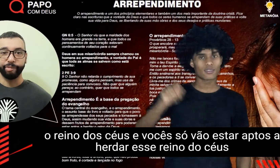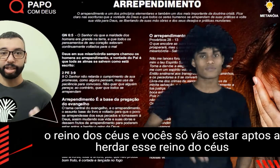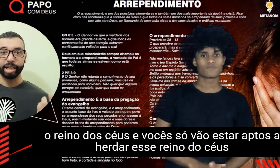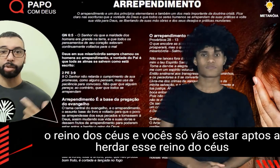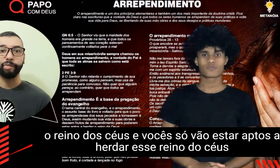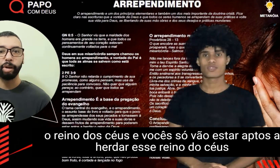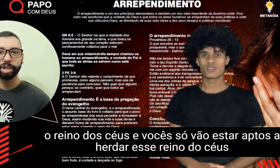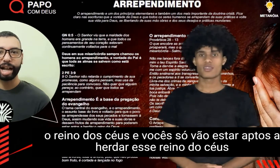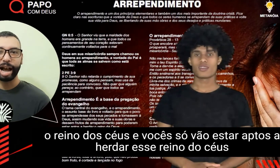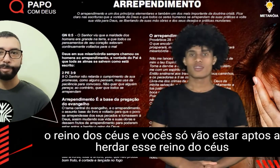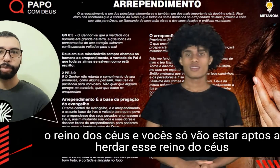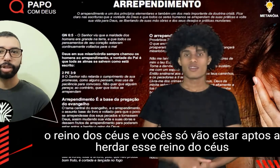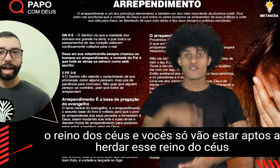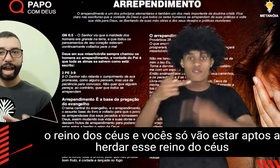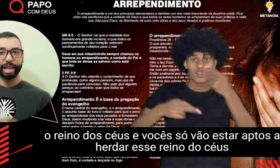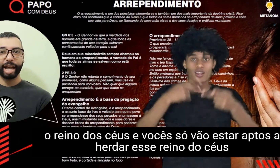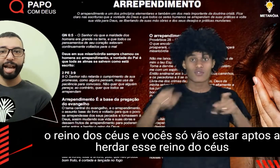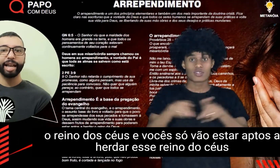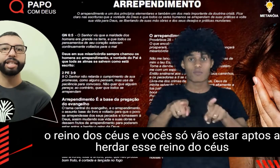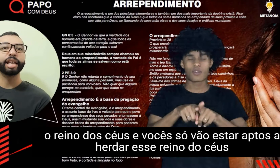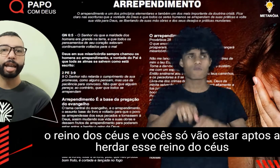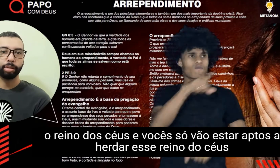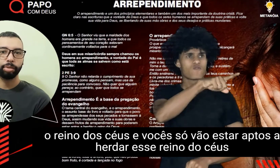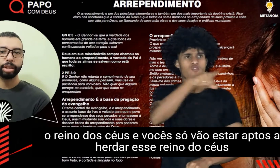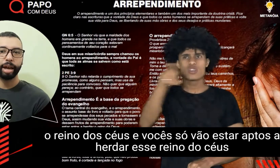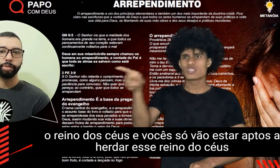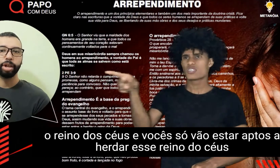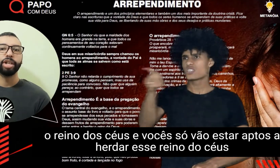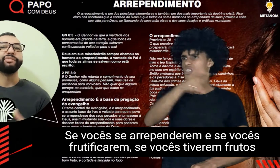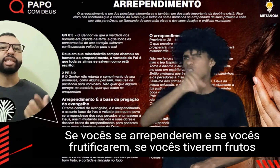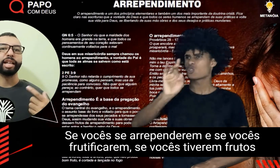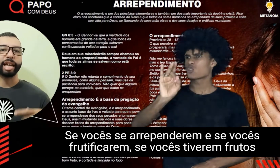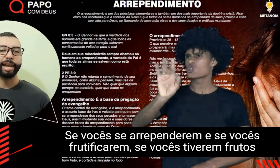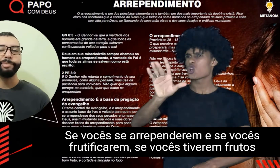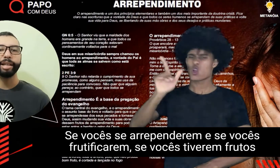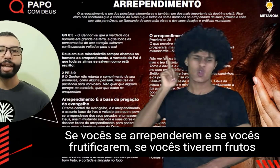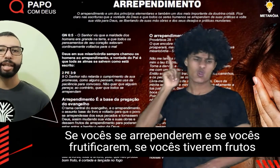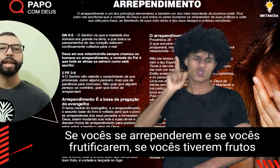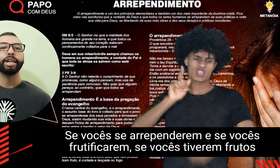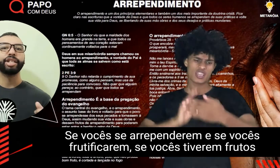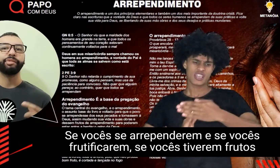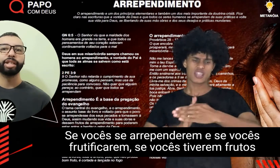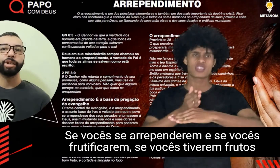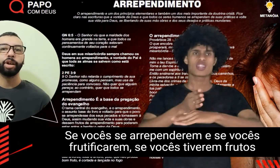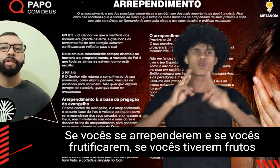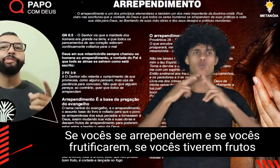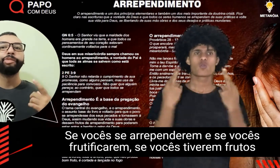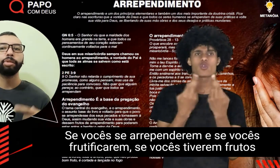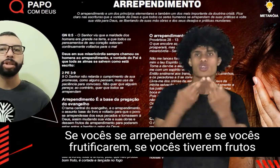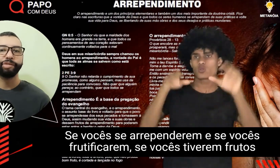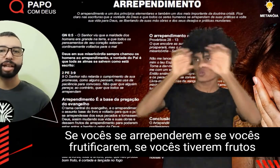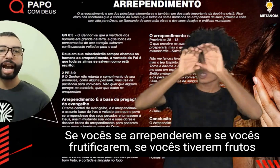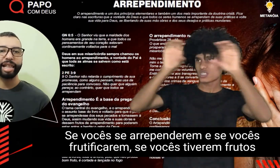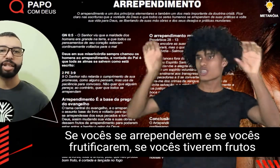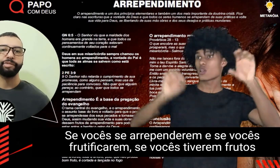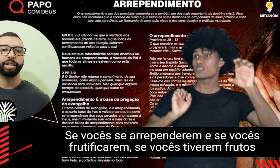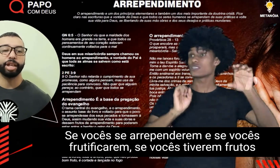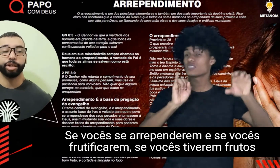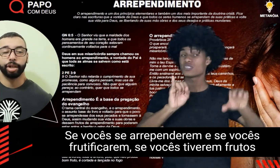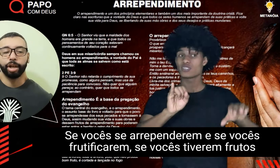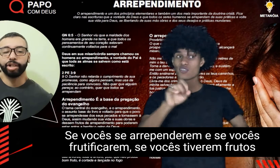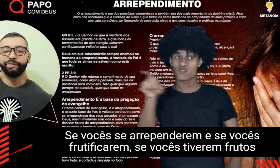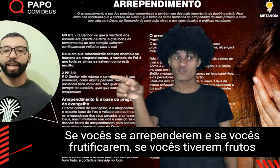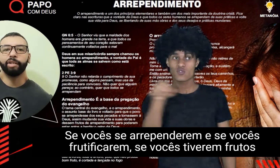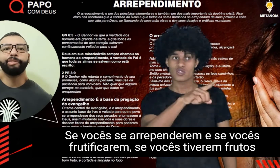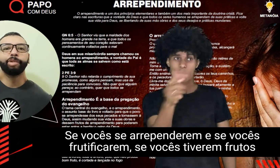Ok? E vocês só vão estar aptos a herdar esse reino dos céus se vocês se arrependerem e se vocês frutificarem, se